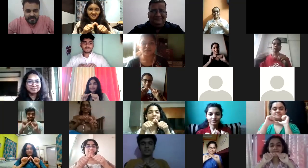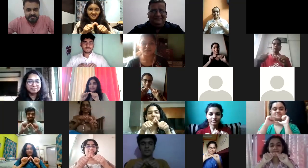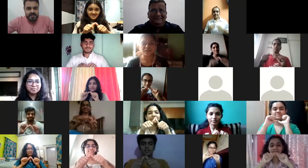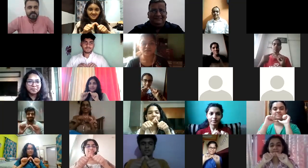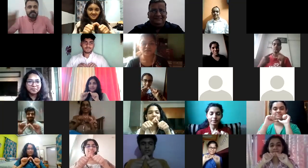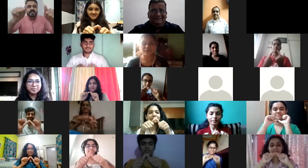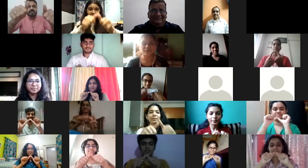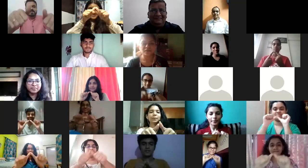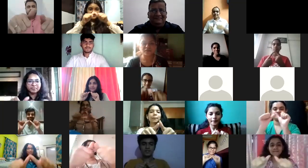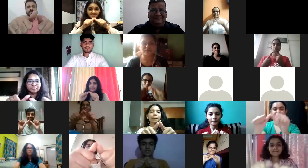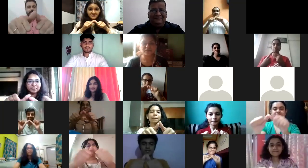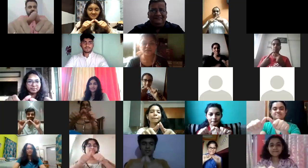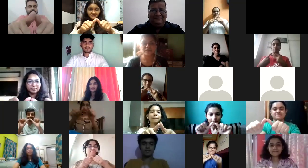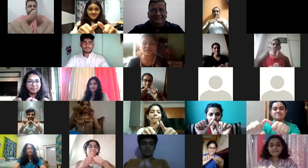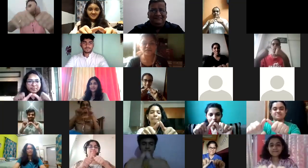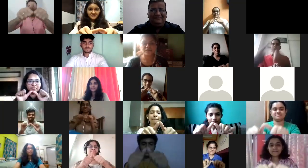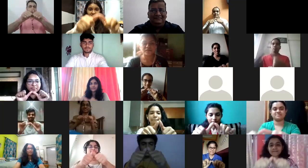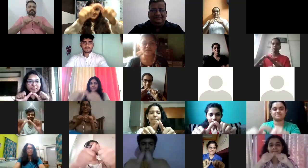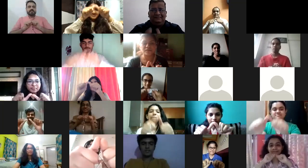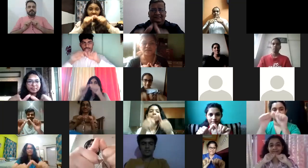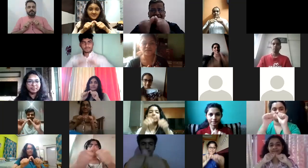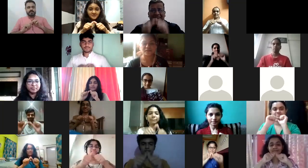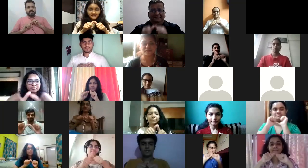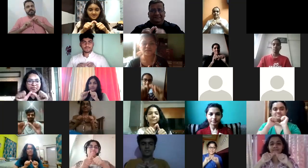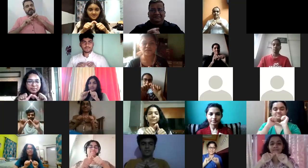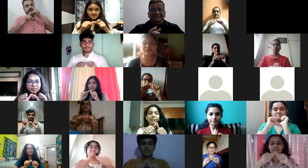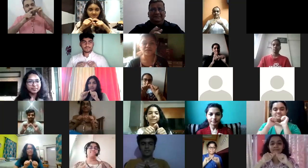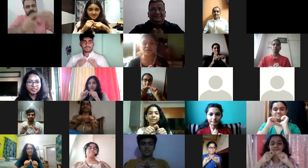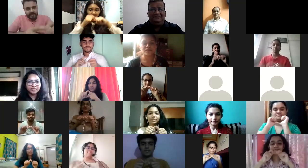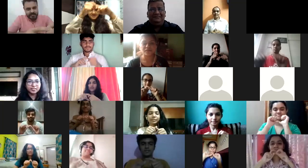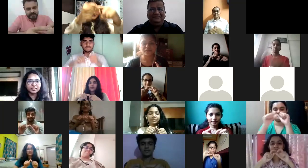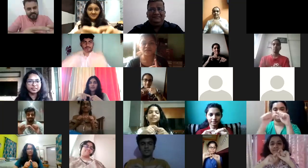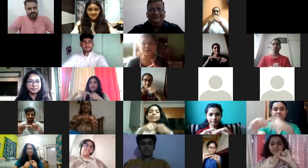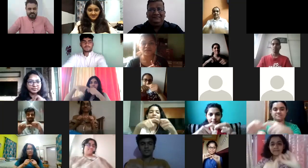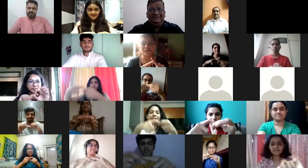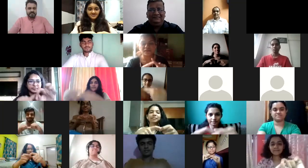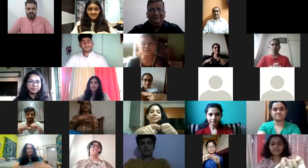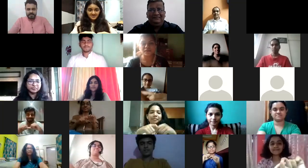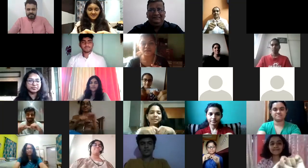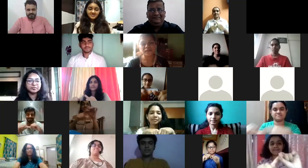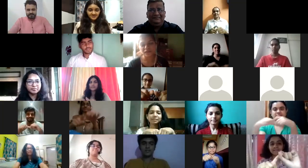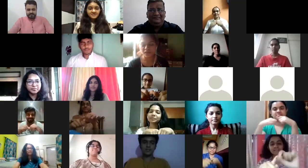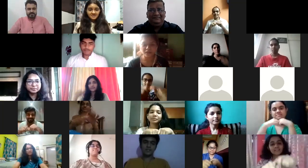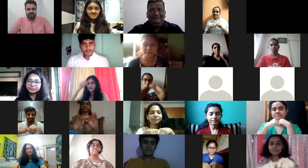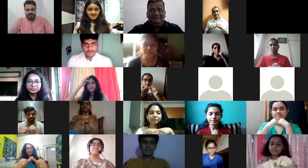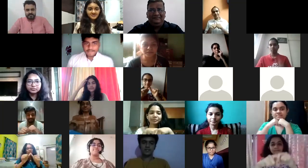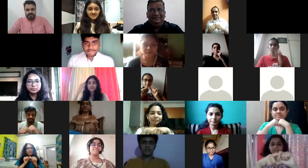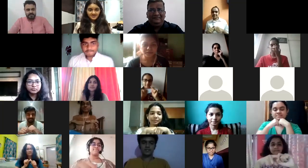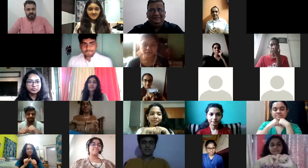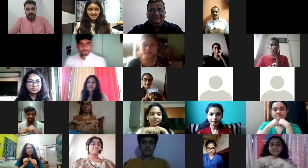आंसर सामने वाला हमको देगा, प्रश्न हम करेंगे। सिंपल। R,